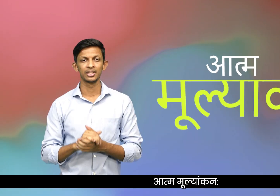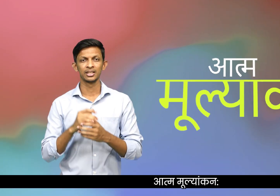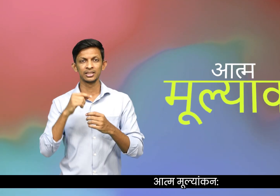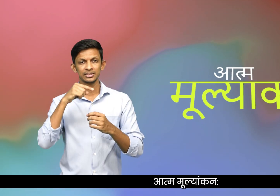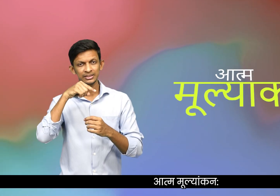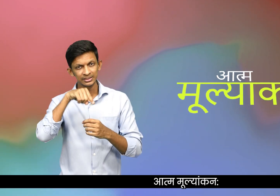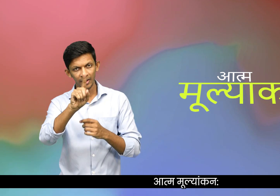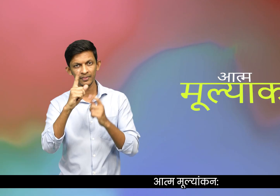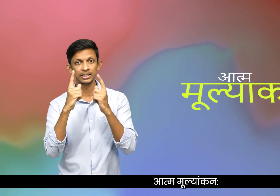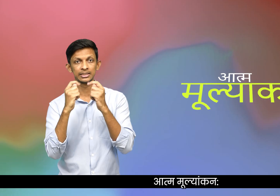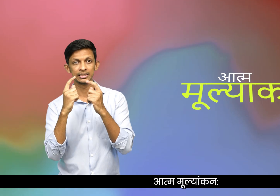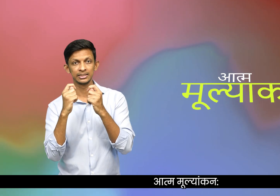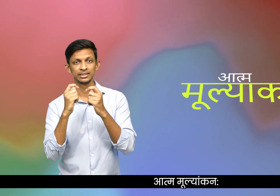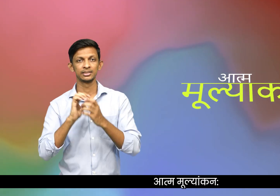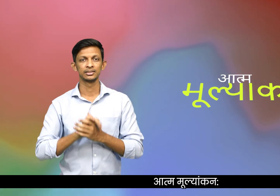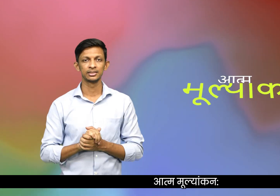आत्म मूल्यांकन।